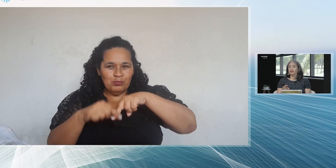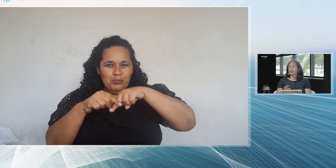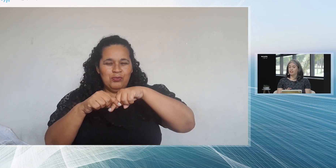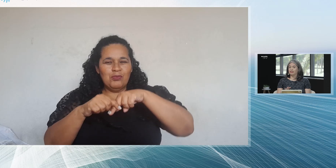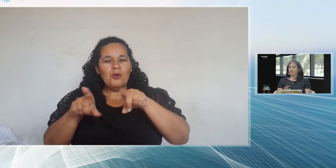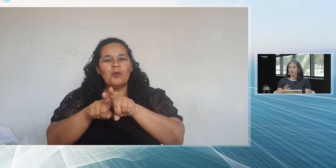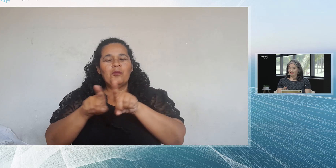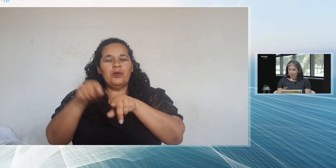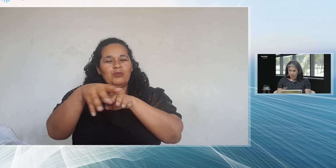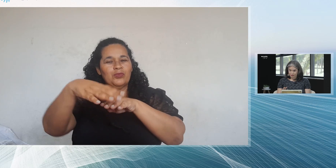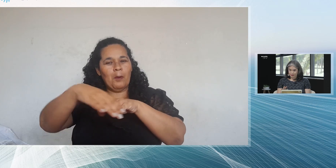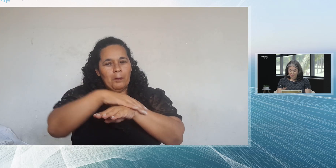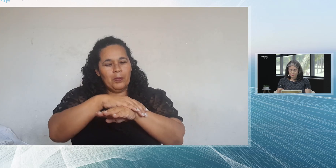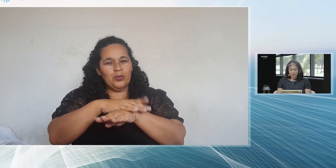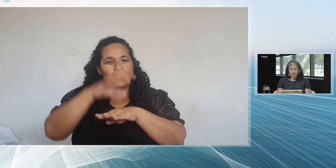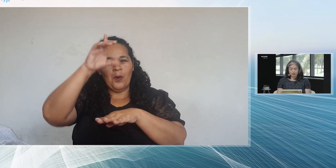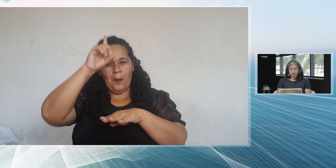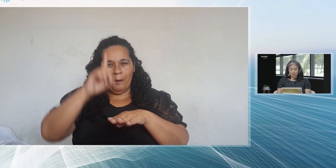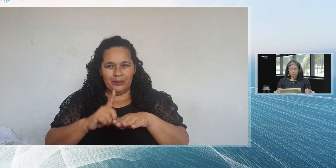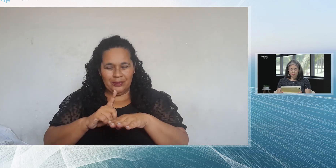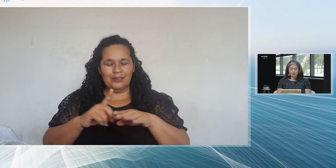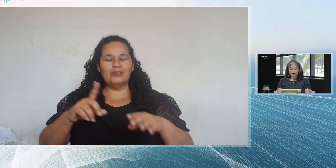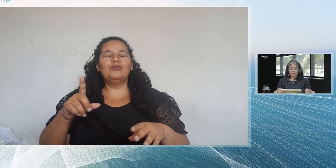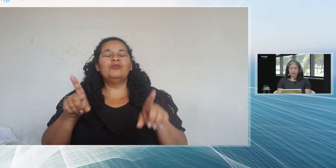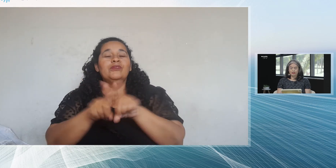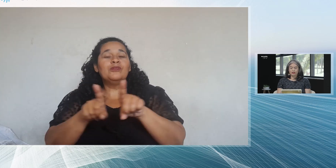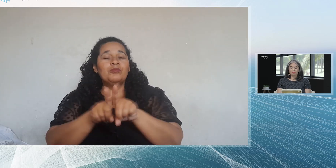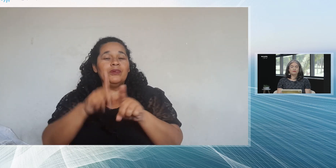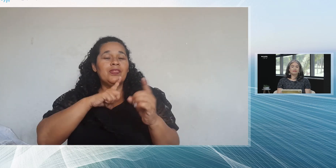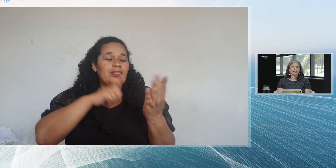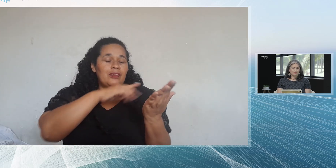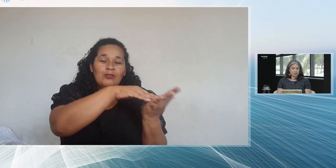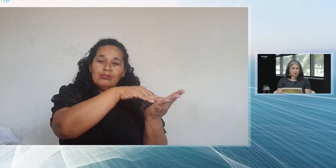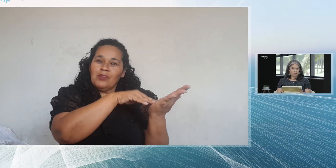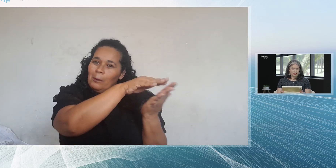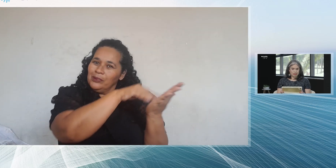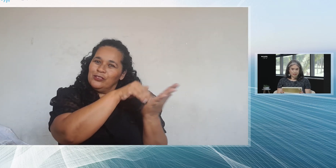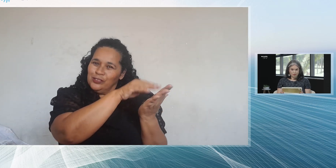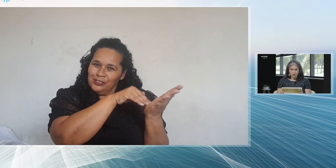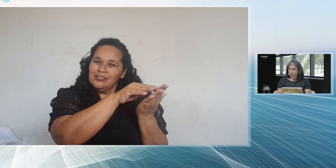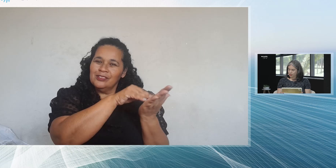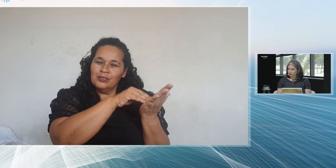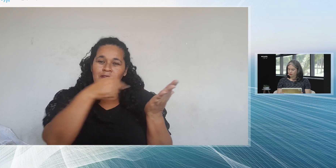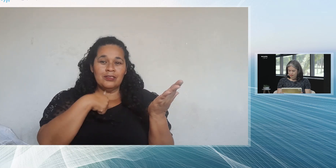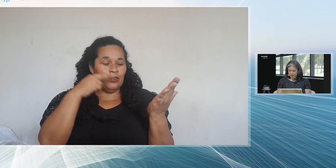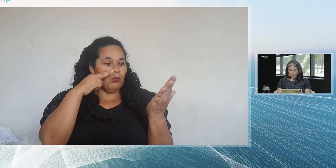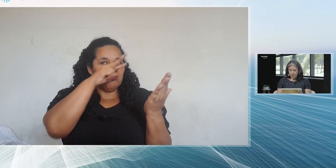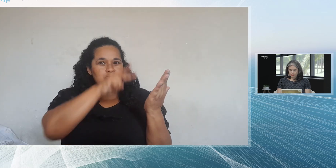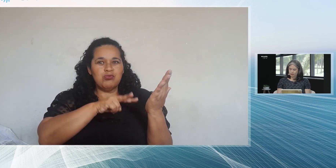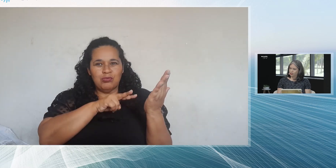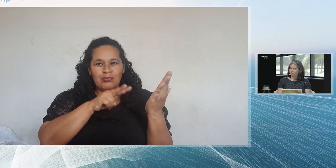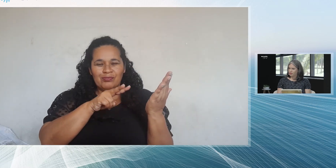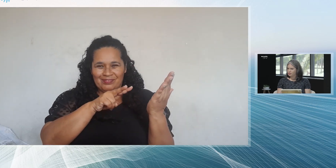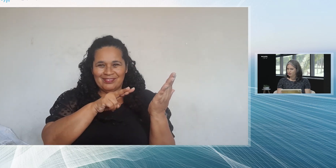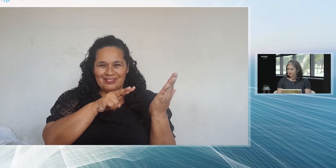uma maquiagem leve, tá? E tô segurando aqui um tablet onde tá o meu roteiro, certo? Que eu